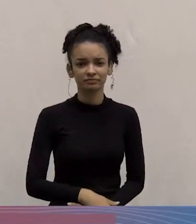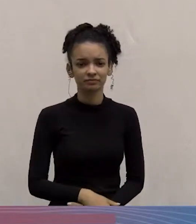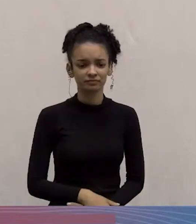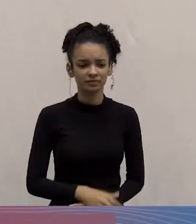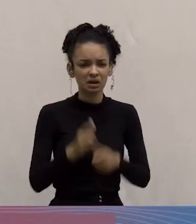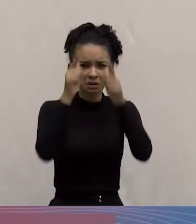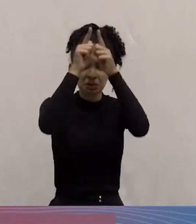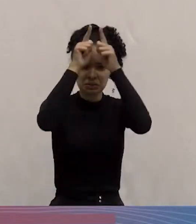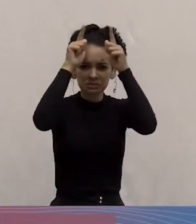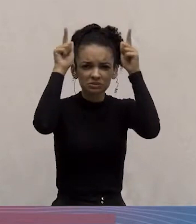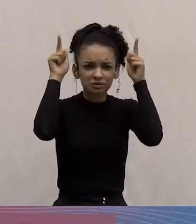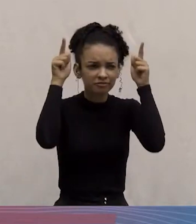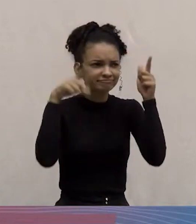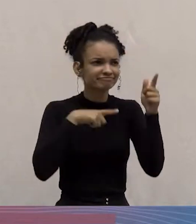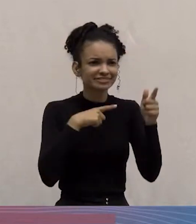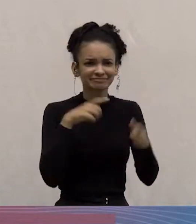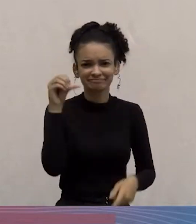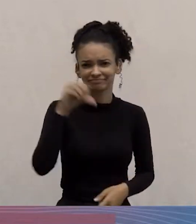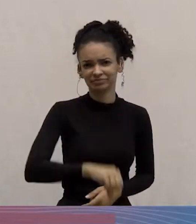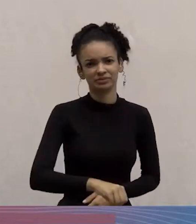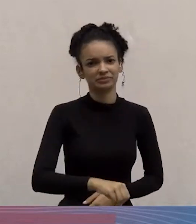Os gentios tinham tudo de pior,